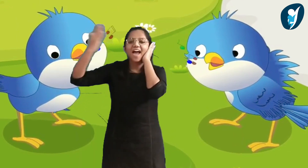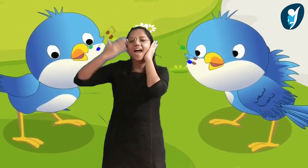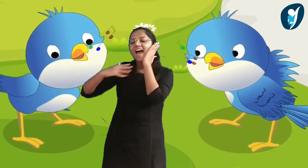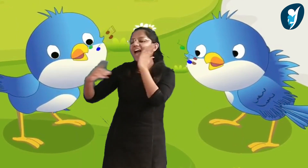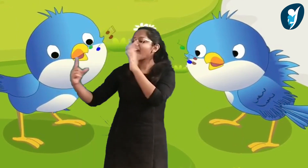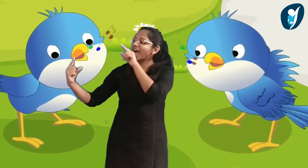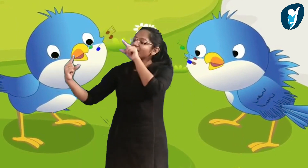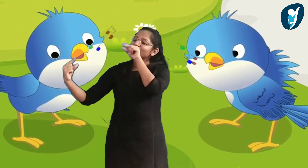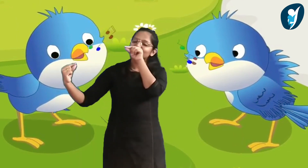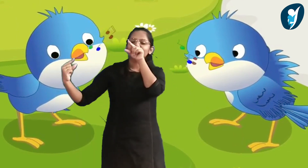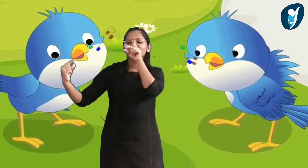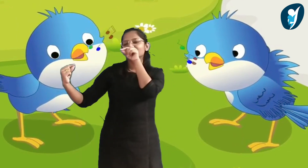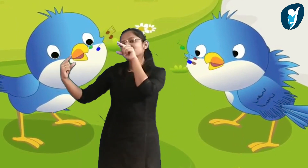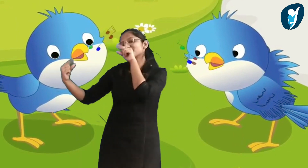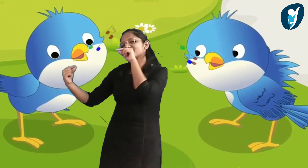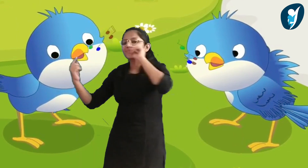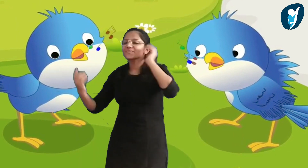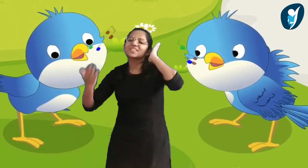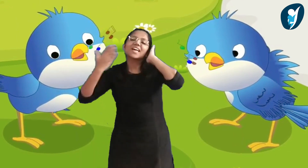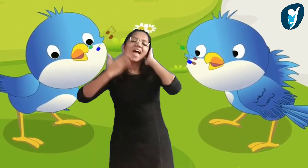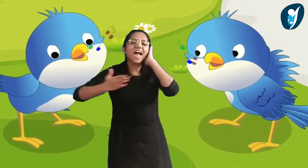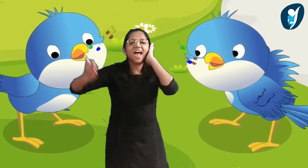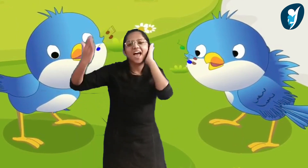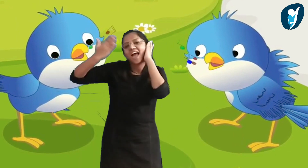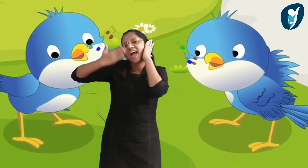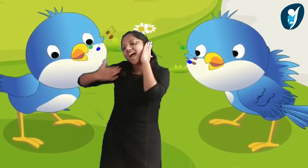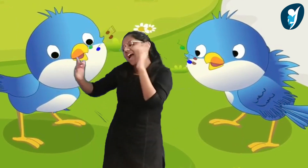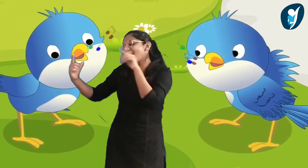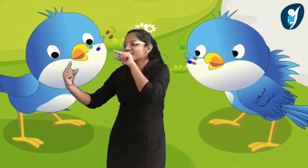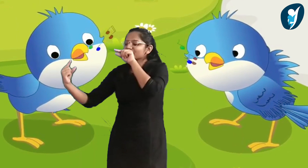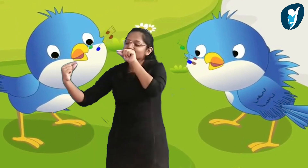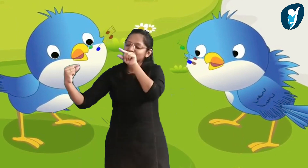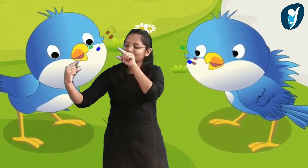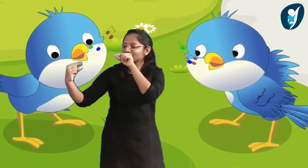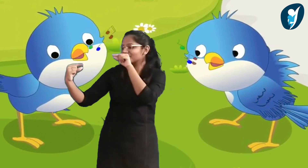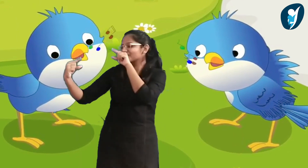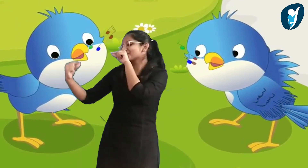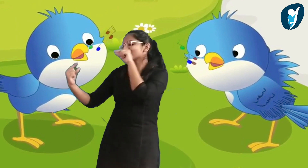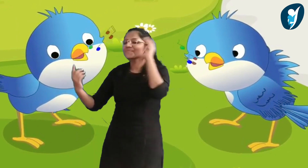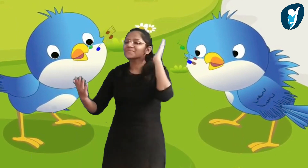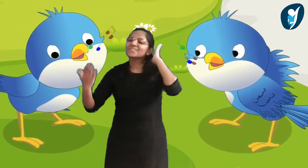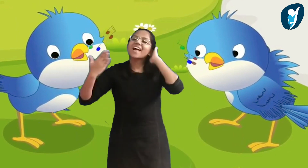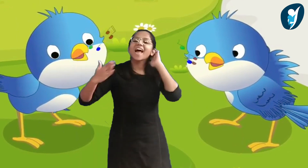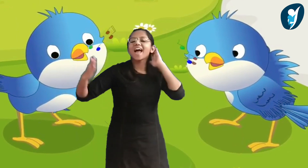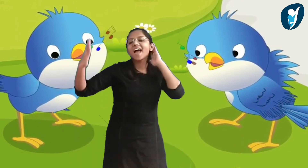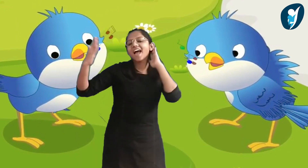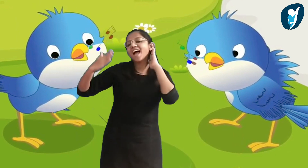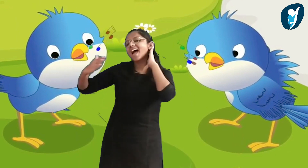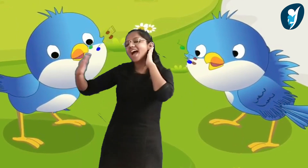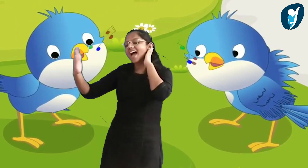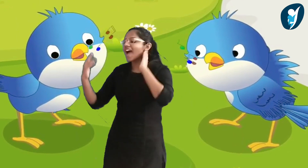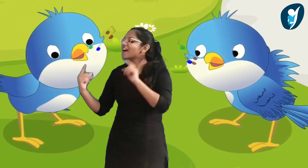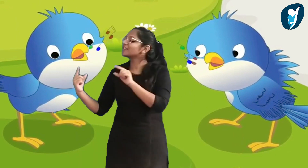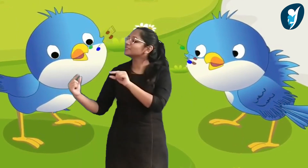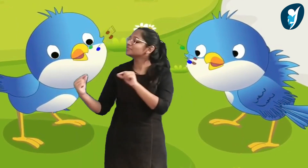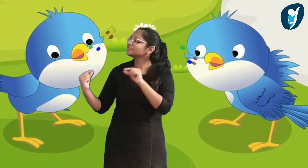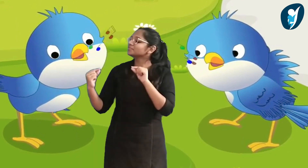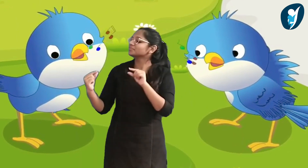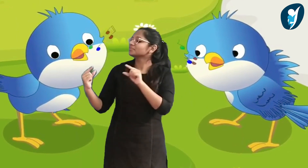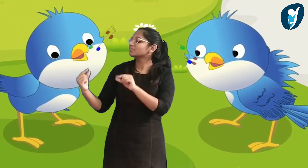हैं। बातें कर रही हैं, गीत गा रही हैं। एक उनमें से